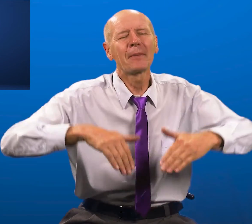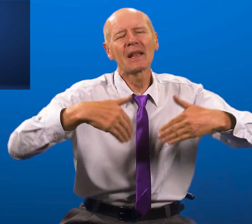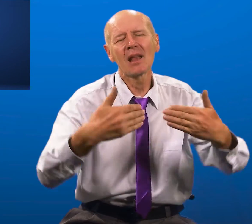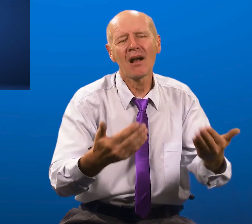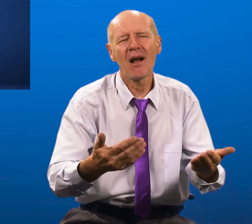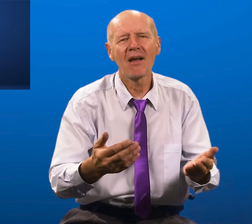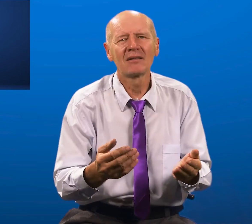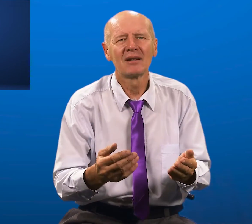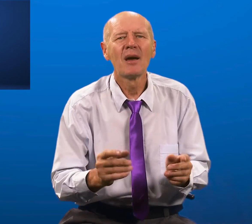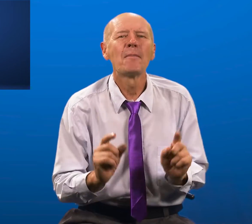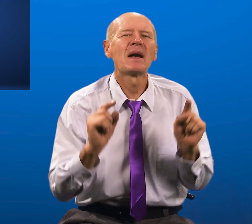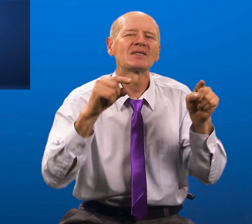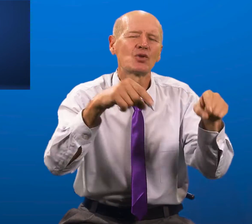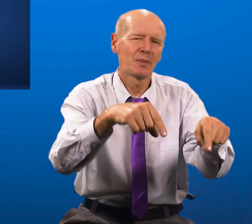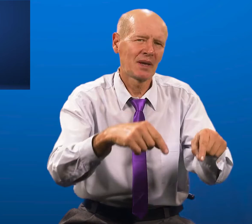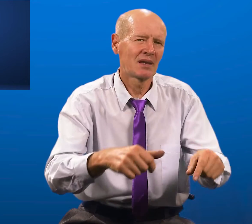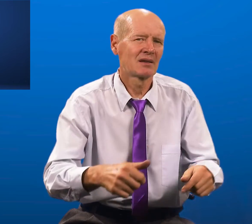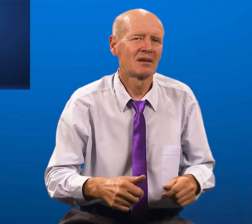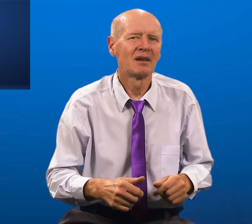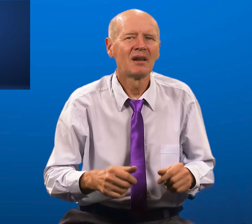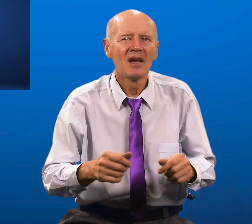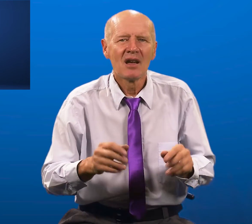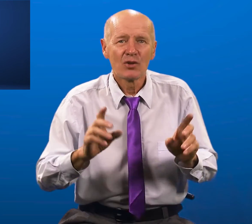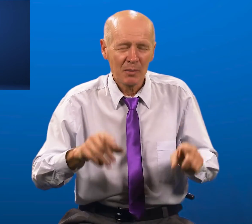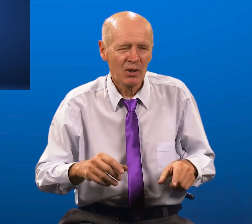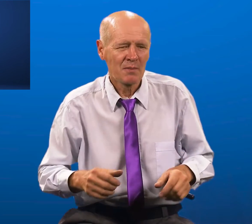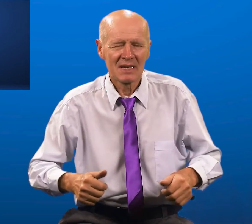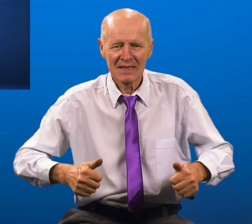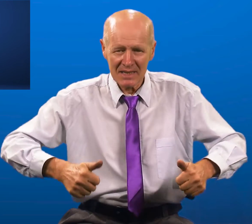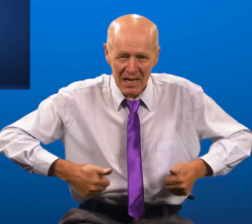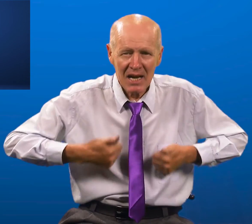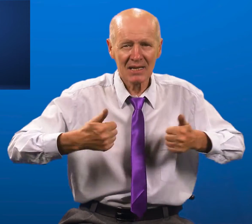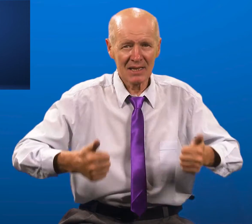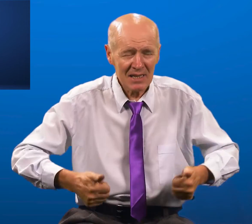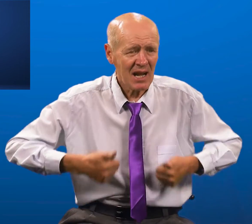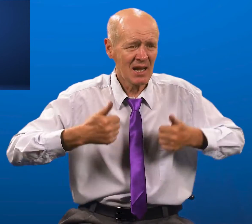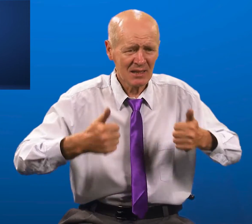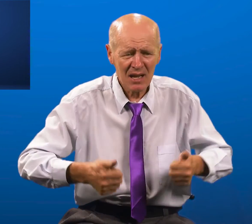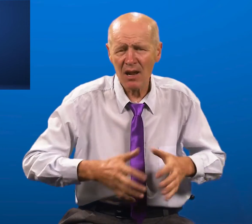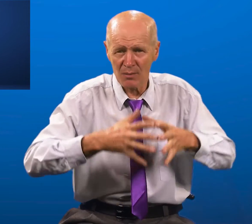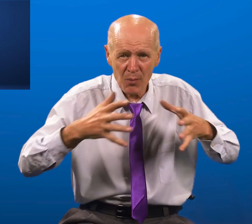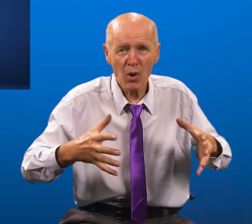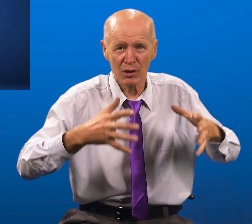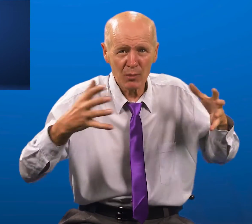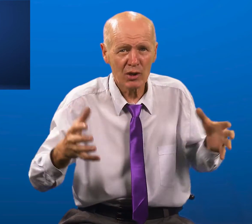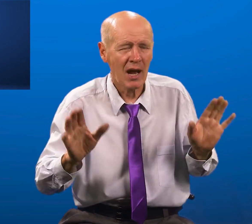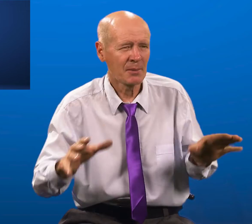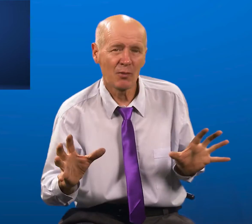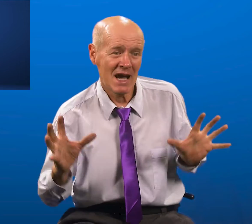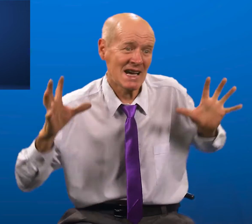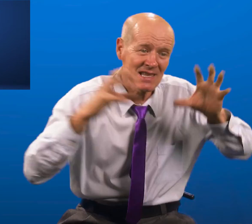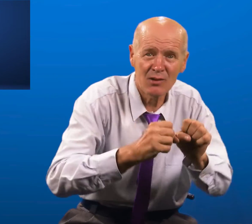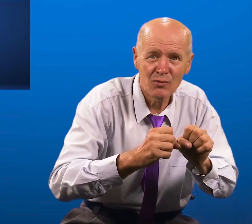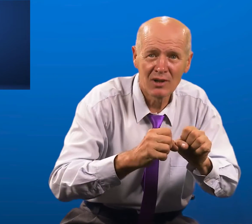совершить поступок, но он это навязчиво и назойливо предлагает каждому человеку и потом